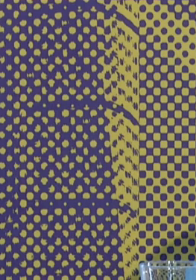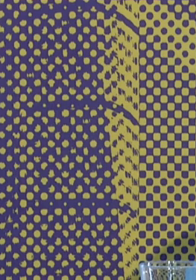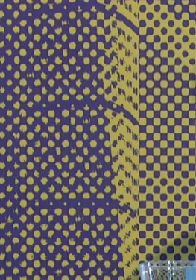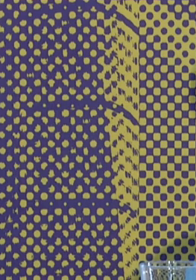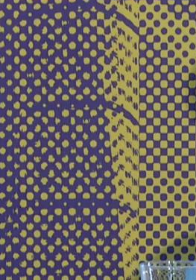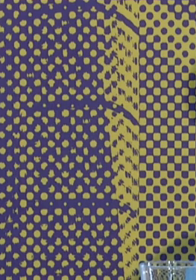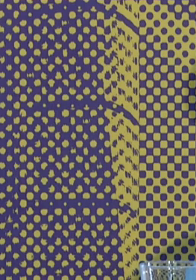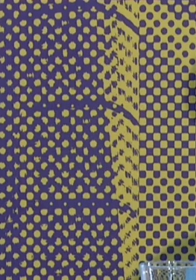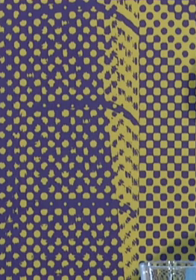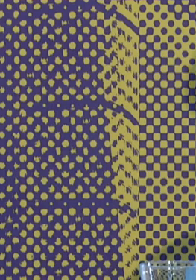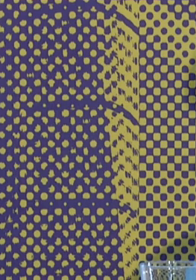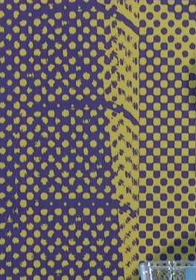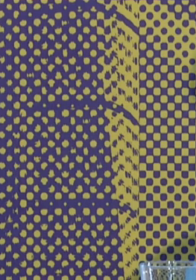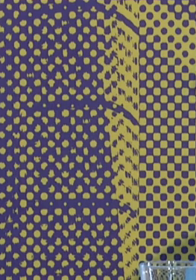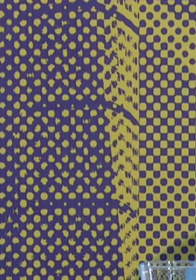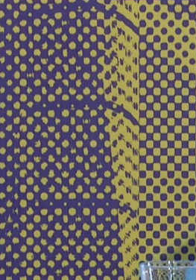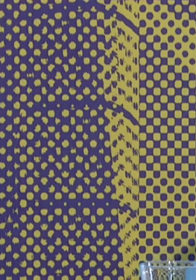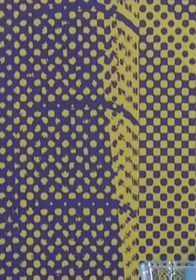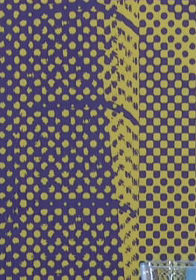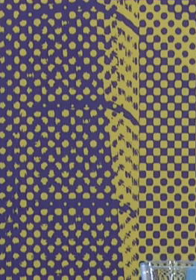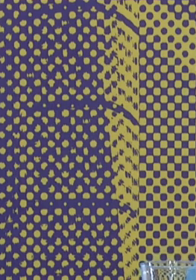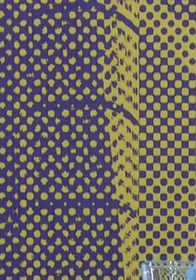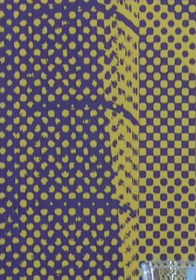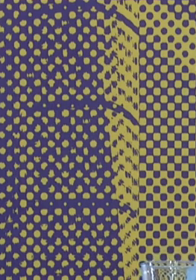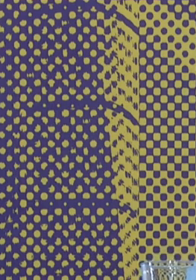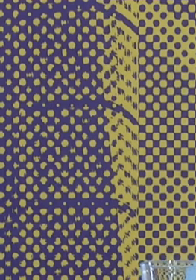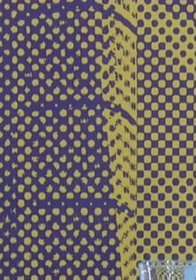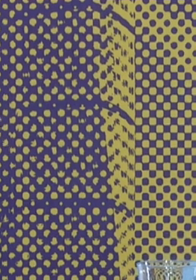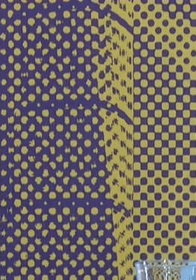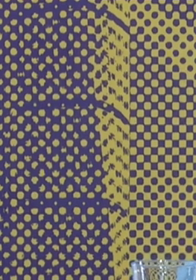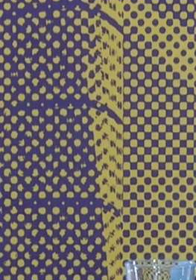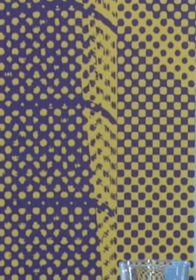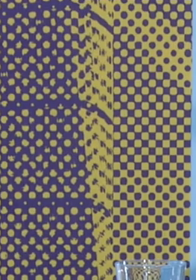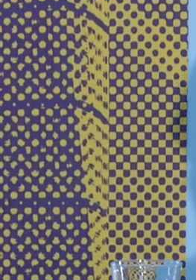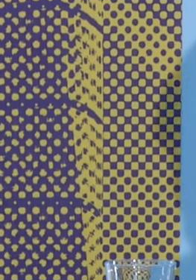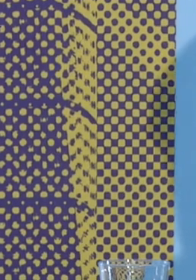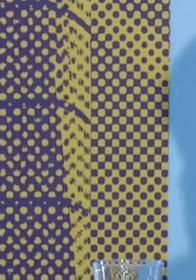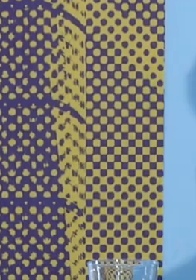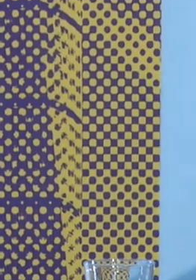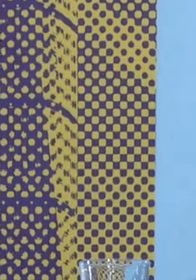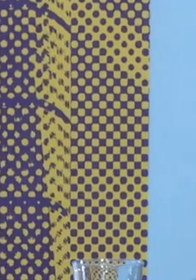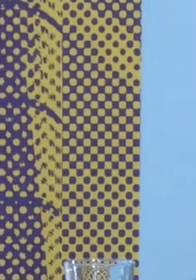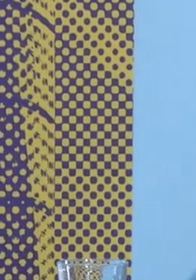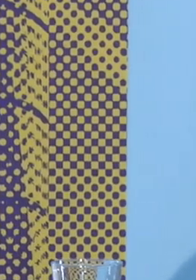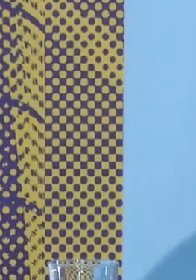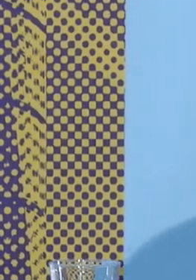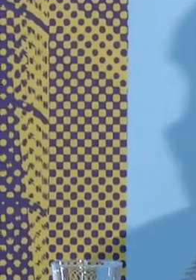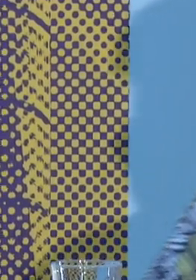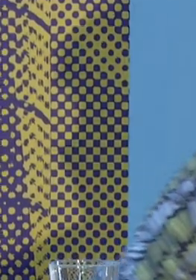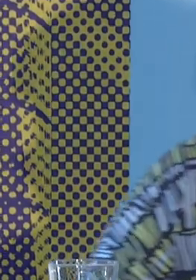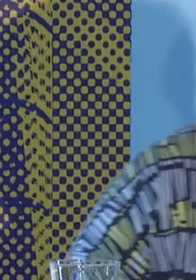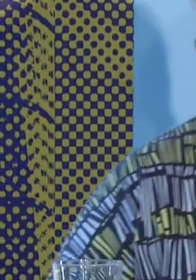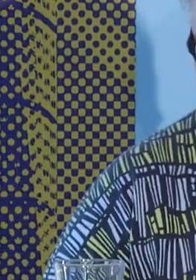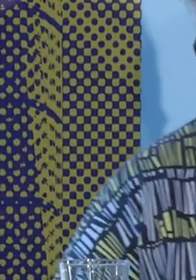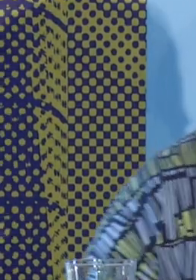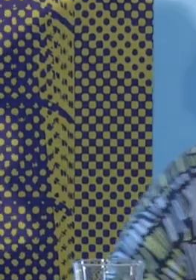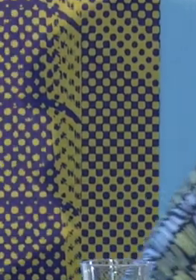med en tant som var 100 år, och hon sa det att jag kan inte gå, men jag kan i alla fall cykla. Ja,